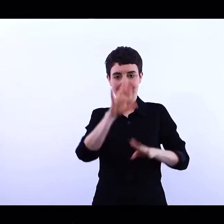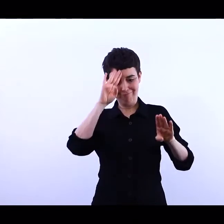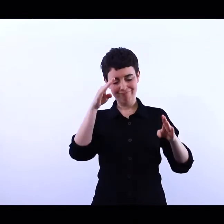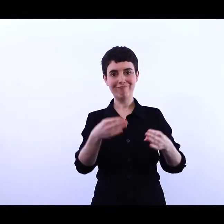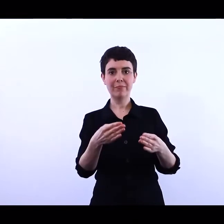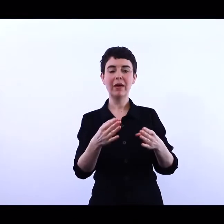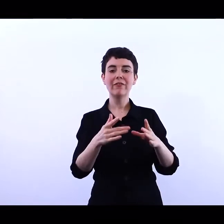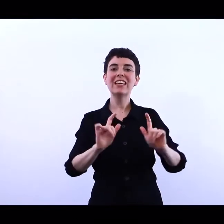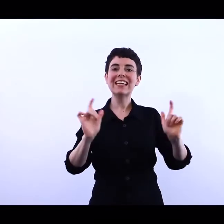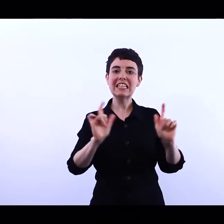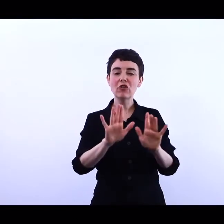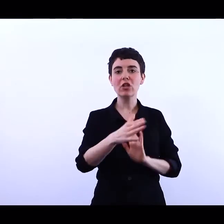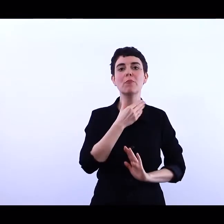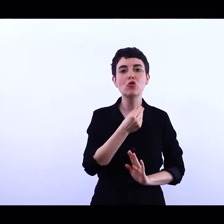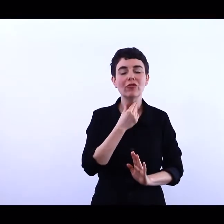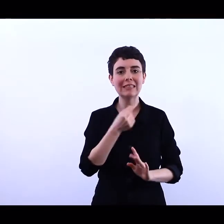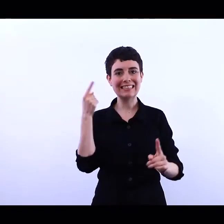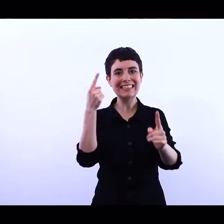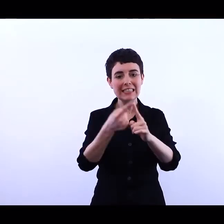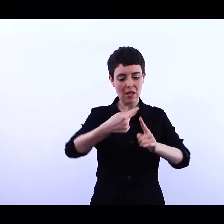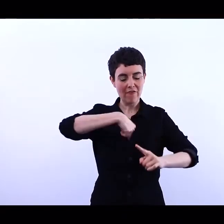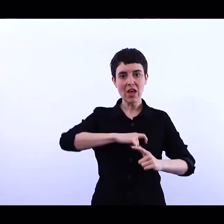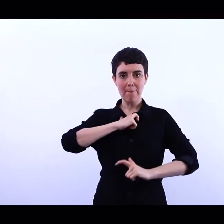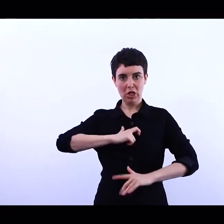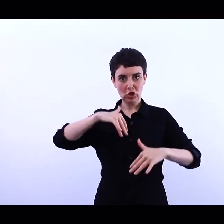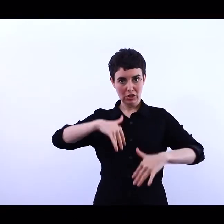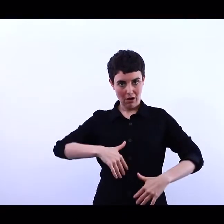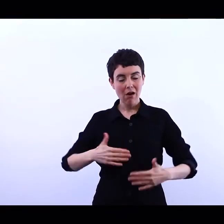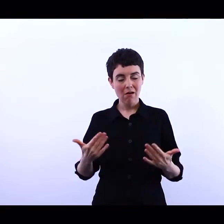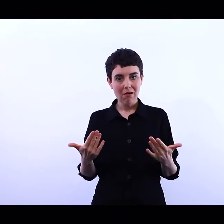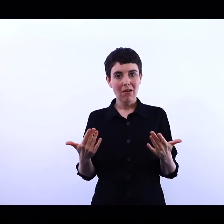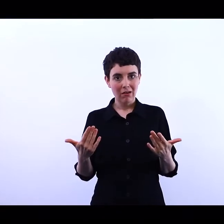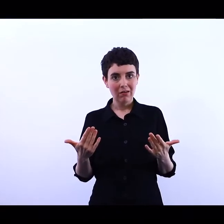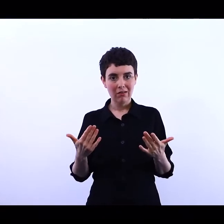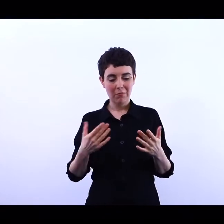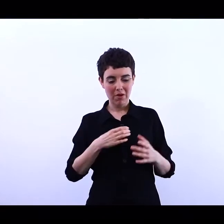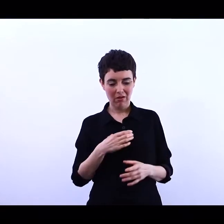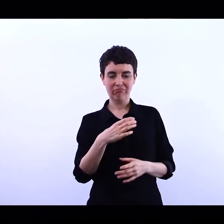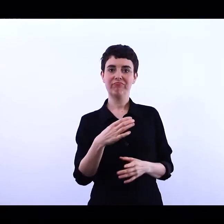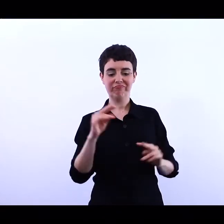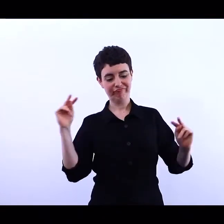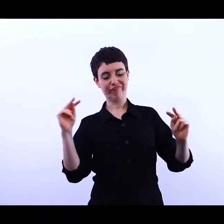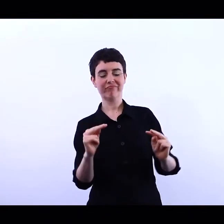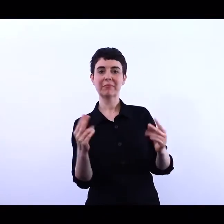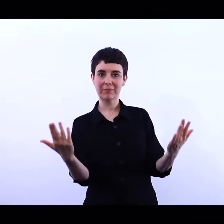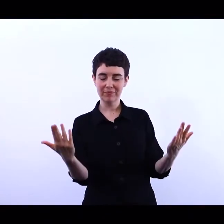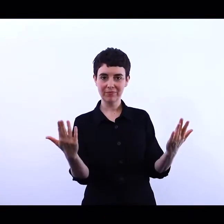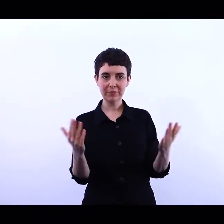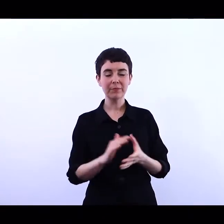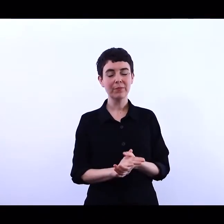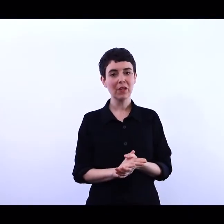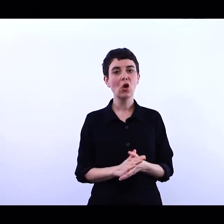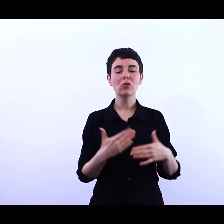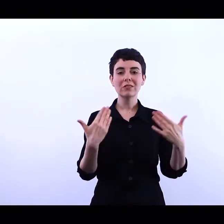gesellschaftlichen Bedürfnisse, die Ziele, die wir haben als Menschen und eben auch als Zivilgesellschaft. Und Amy inspiriert mit